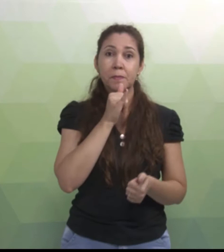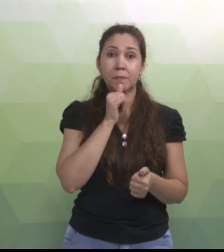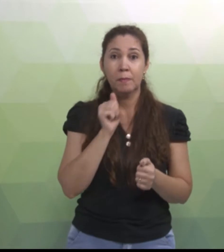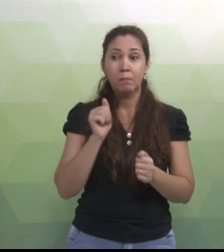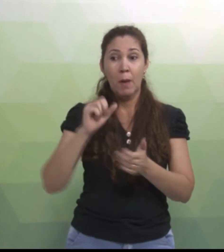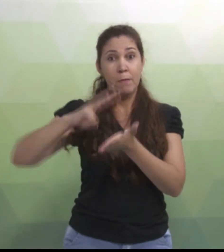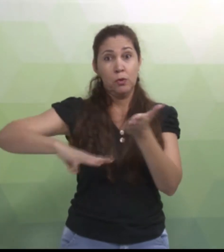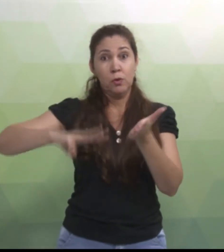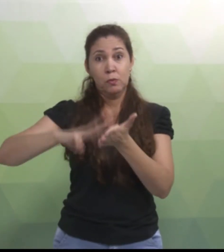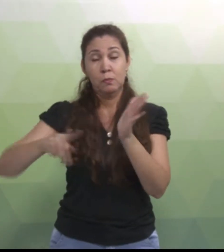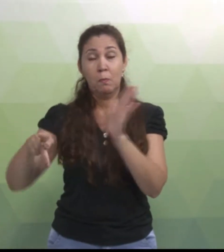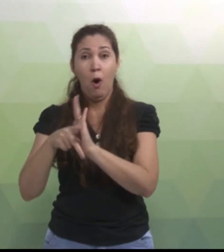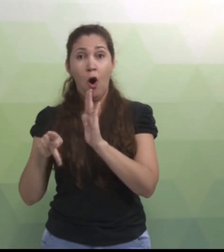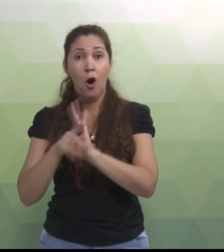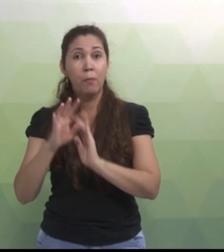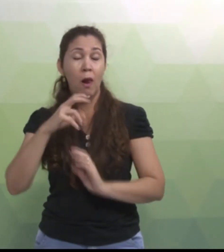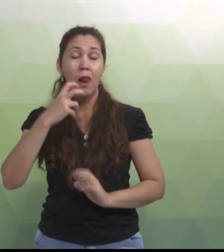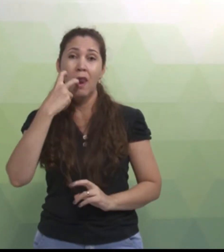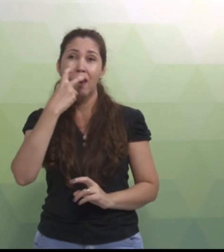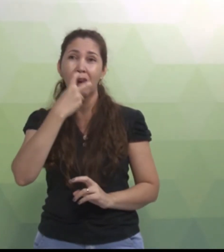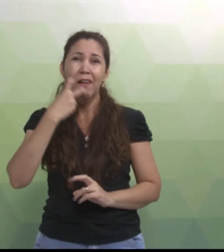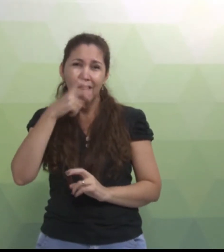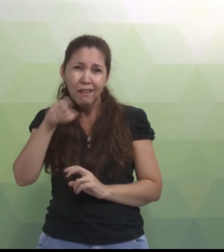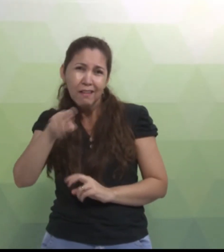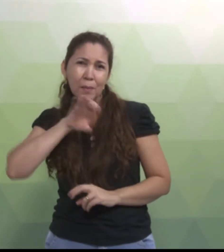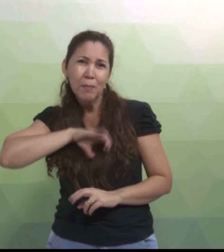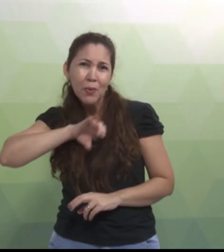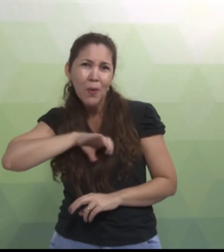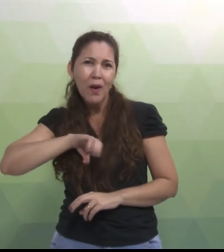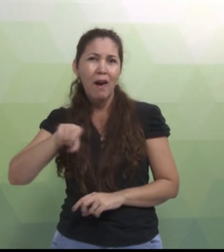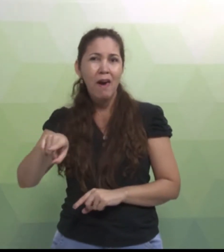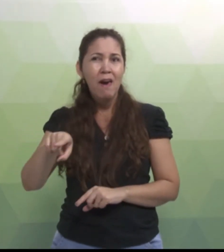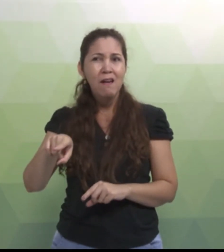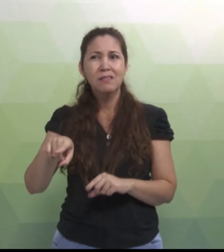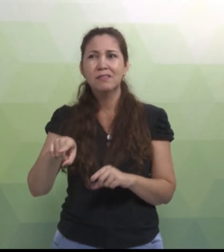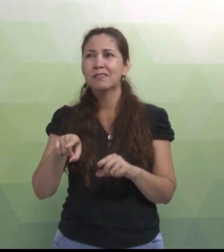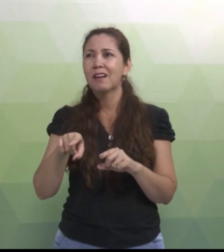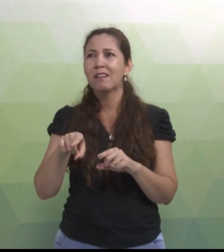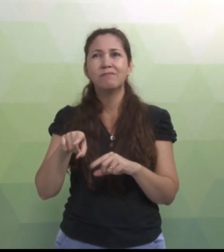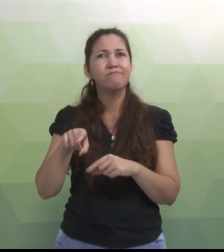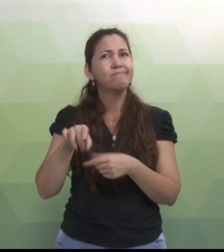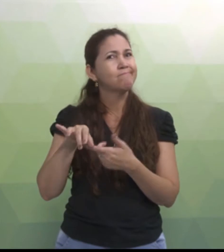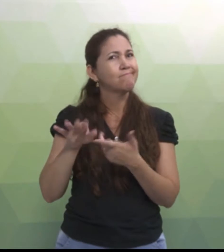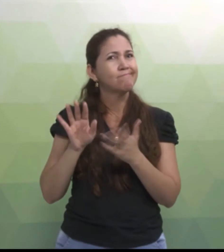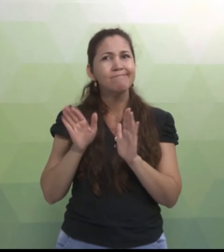seguir? Então, a metodologia para o ensino do português da língua oral,